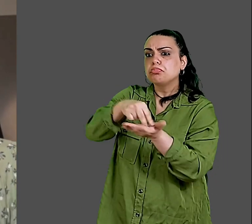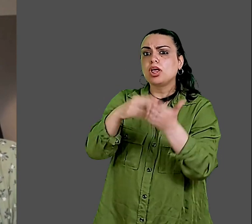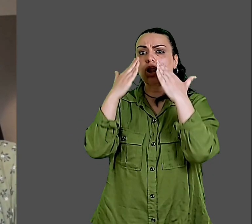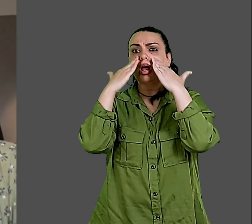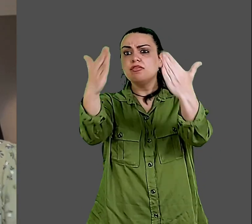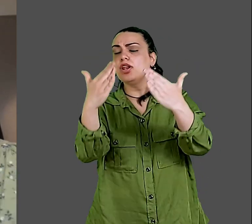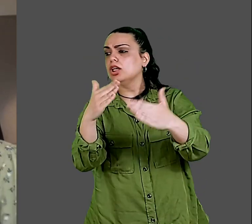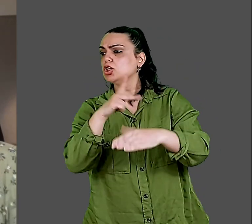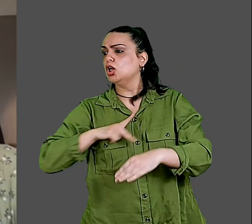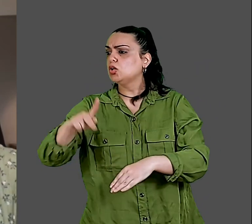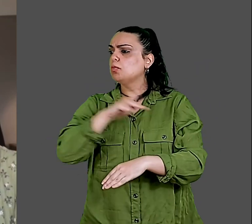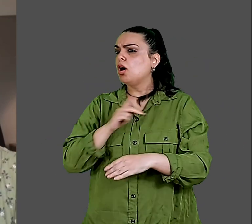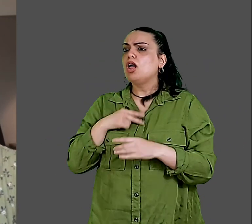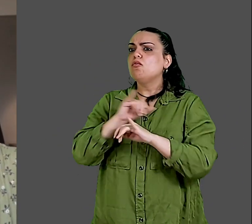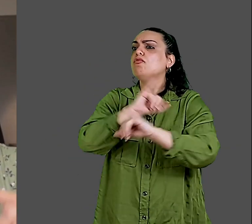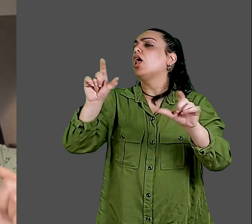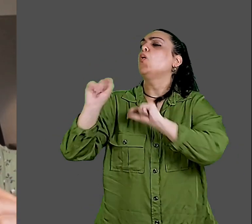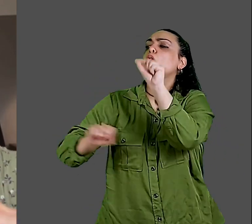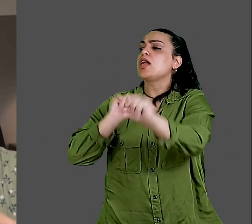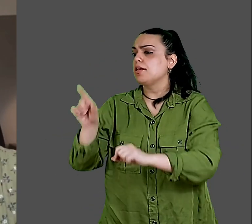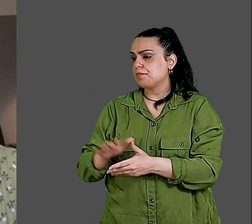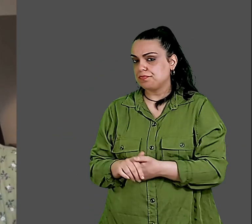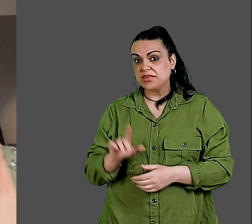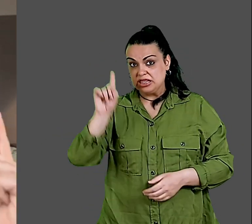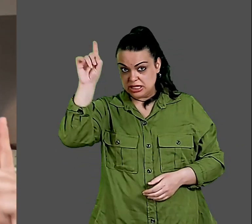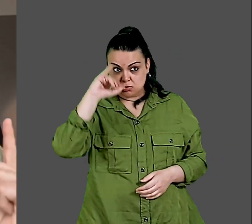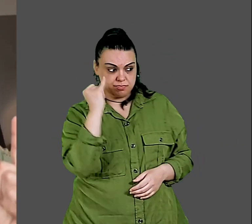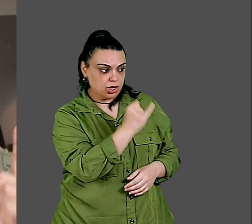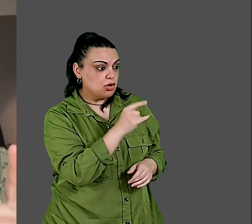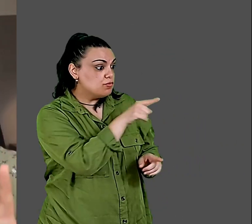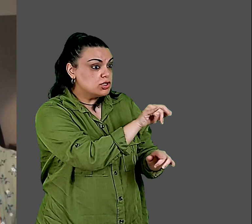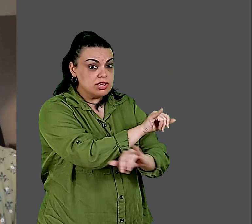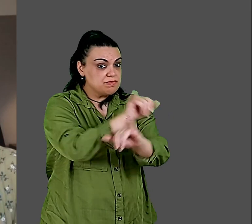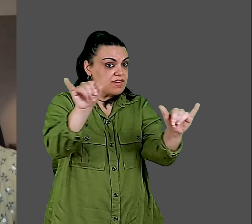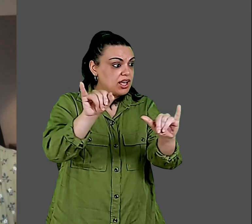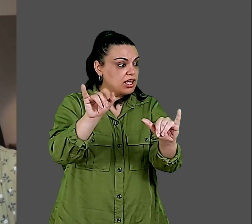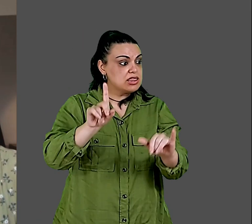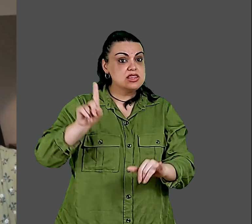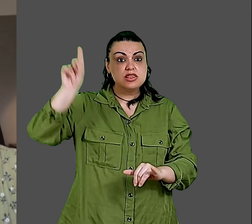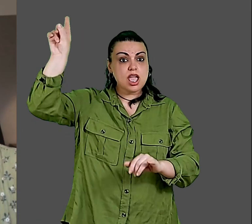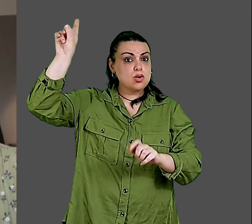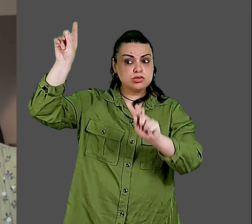diz: ora, verso 14, você vai chegar lá e vai dizer: eu sou o que sou.